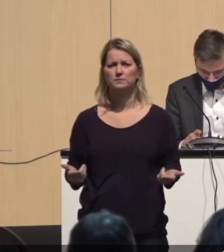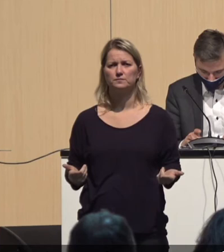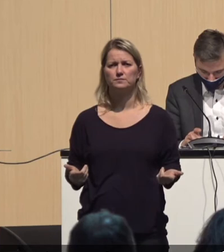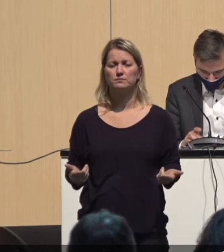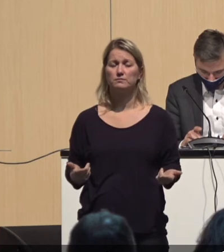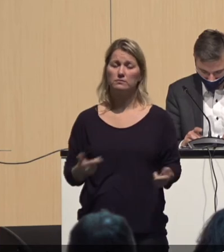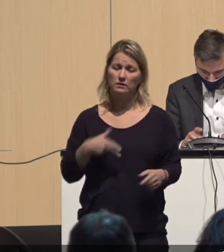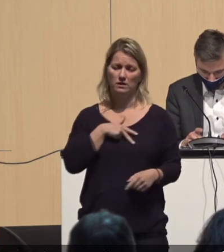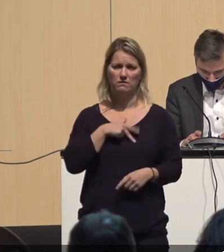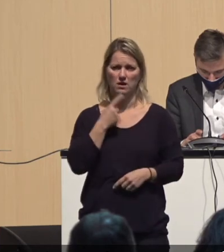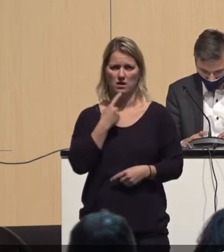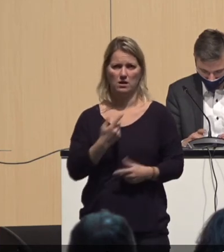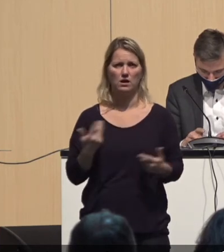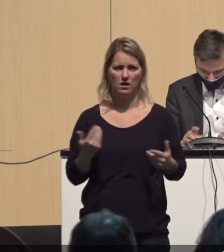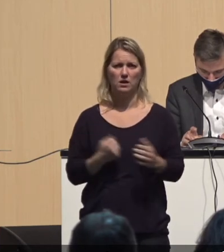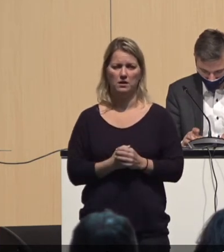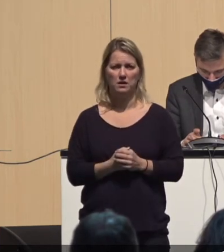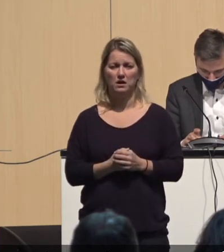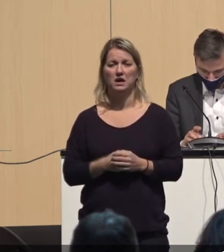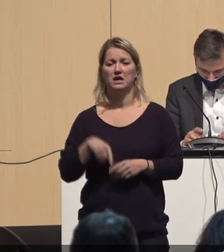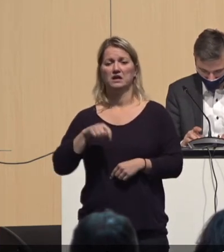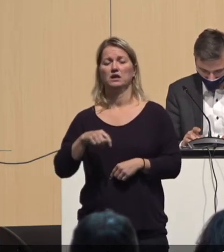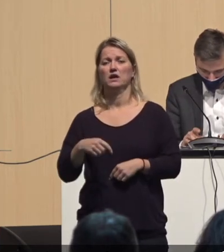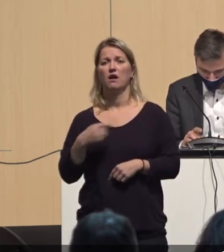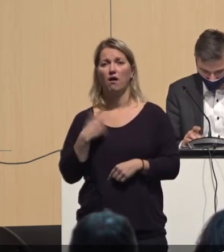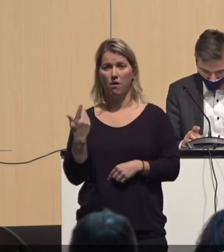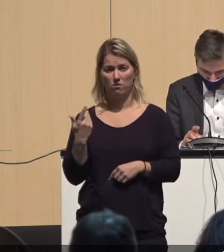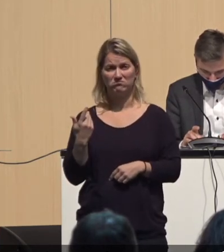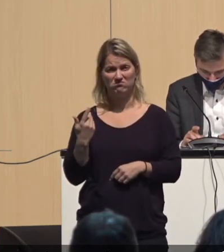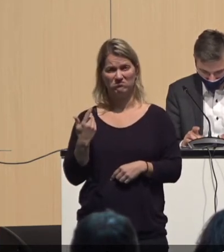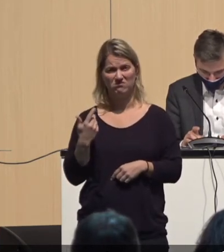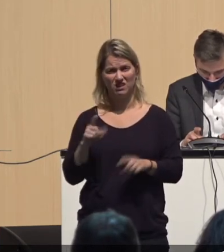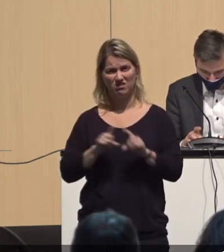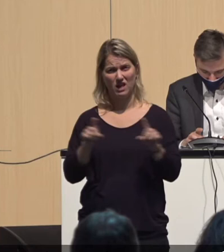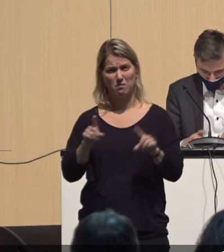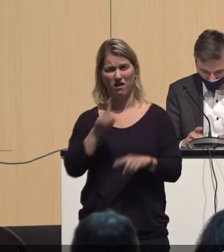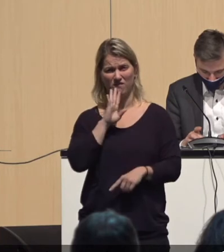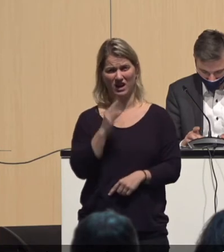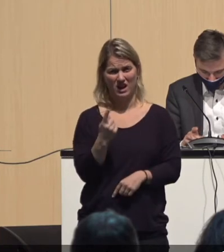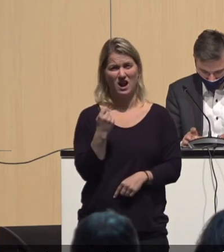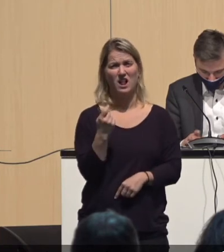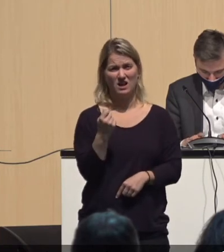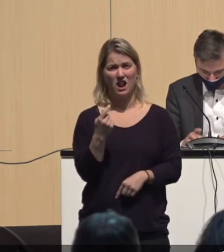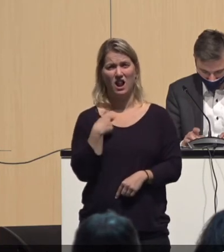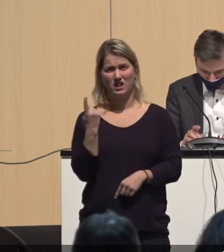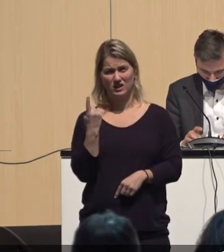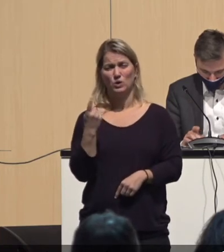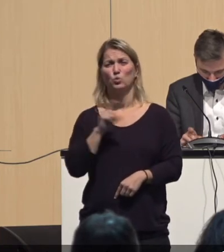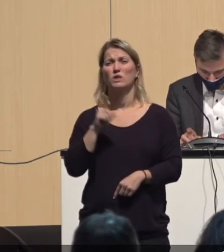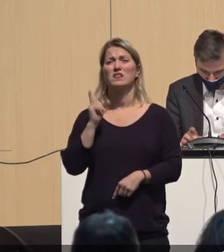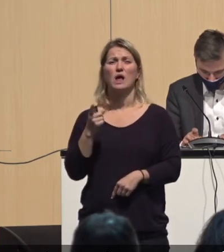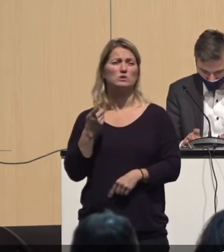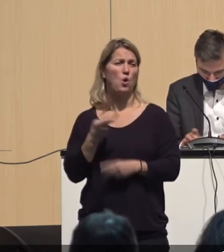Verlaub, wir drohen hier sehr, sehr viel Geld, Hunderttausende von Euro für keine